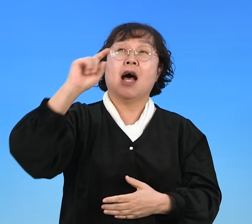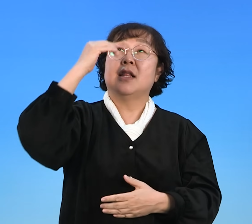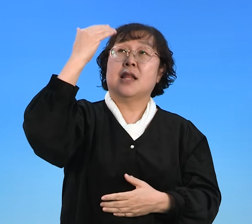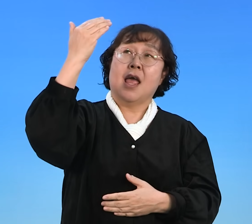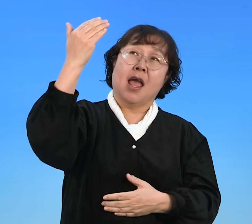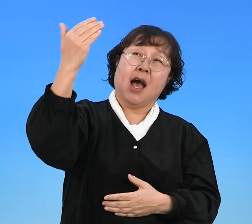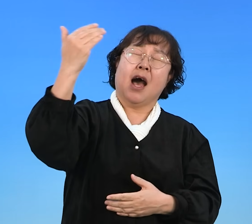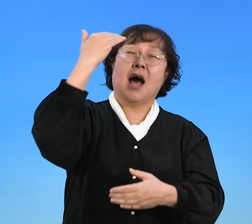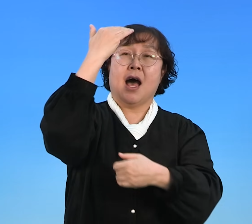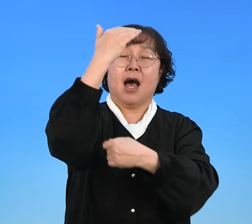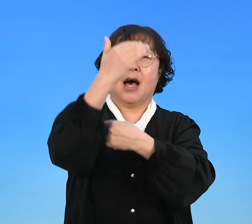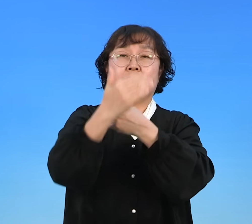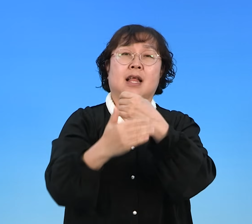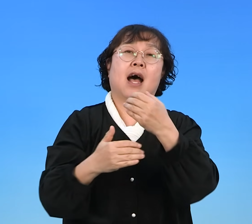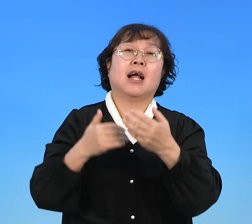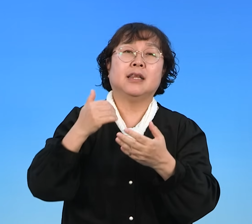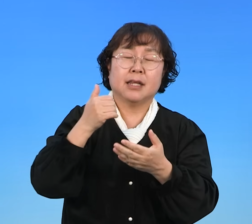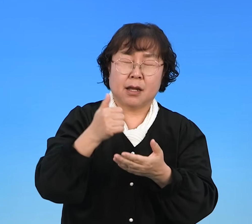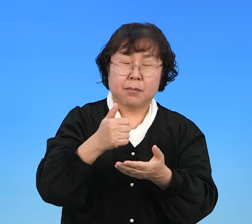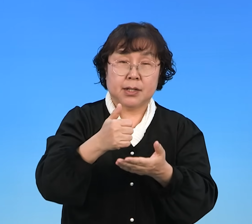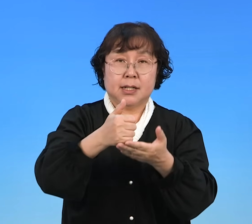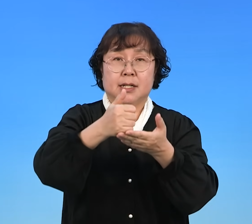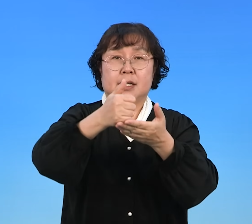내 하나님은